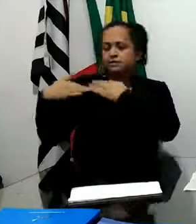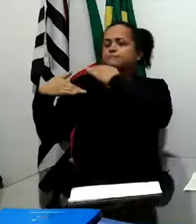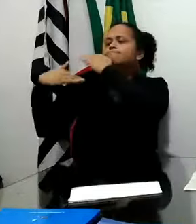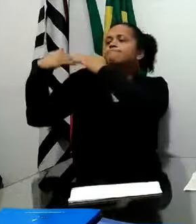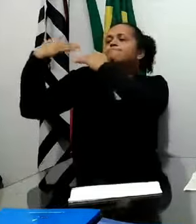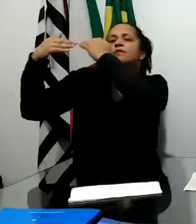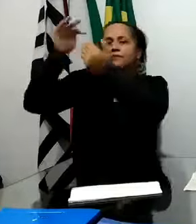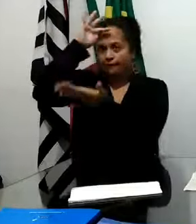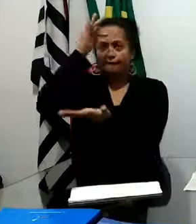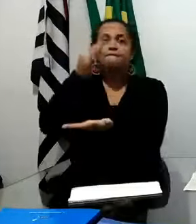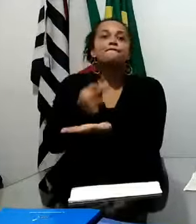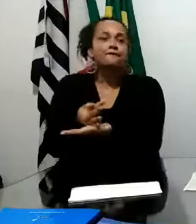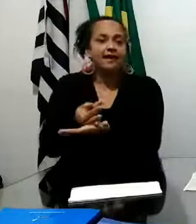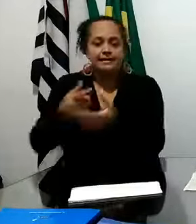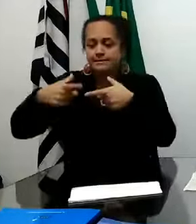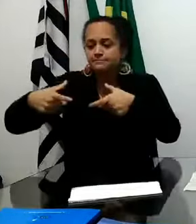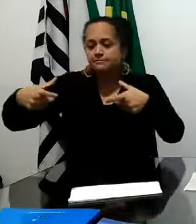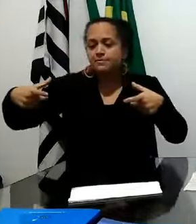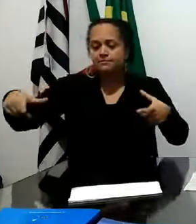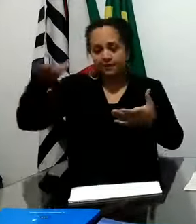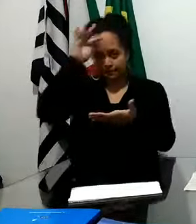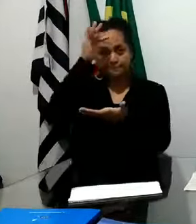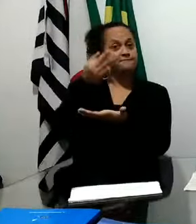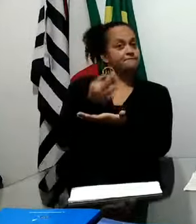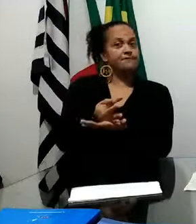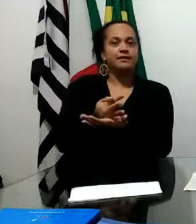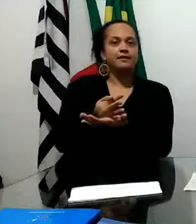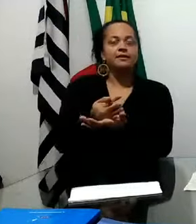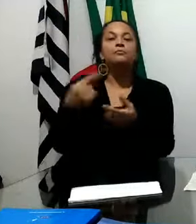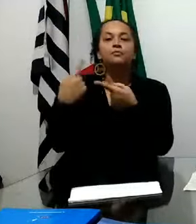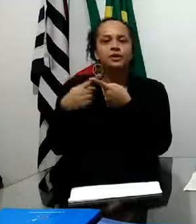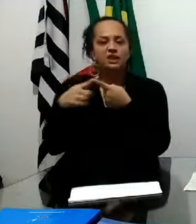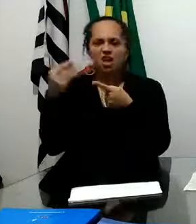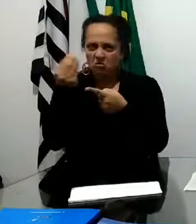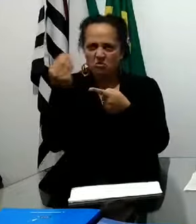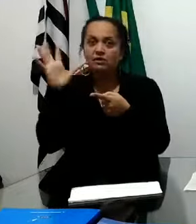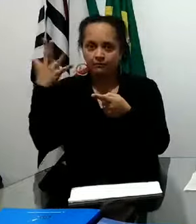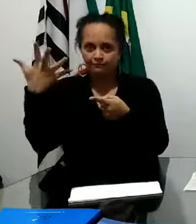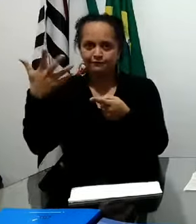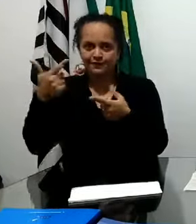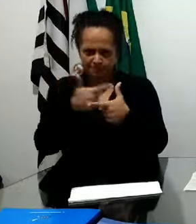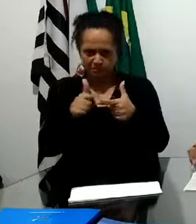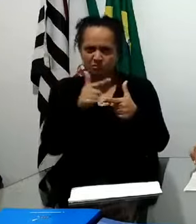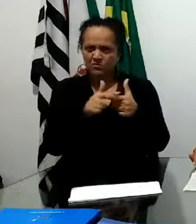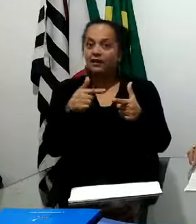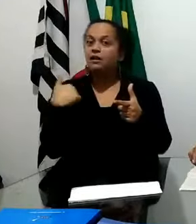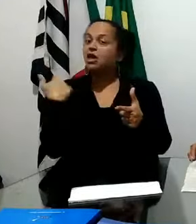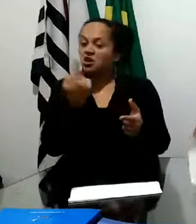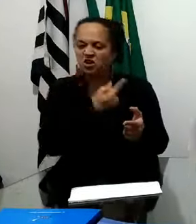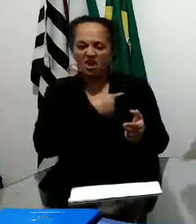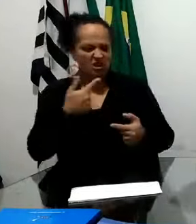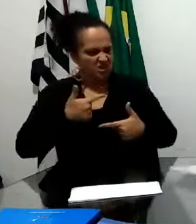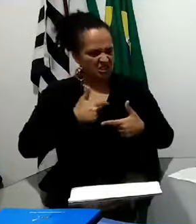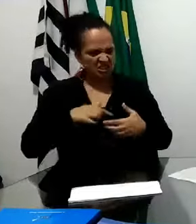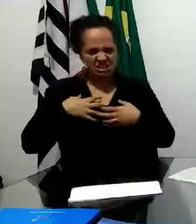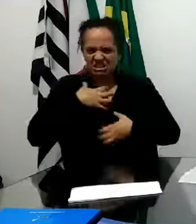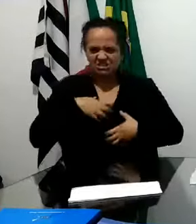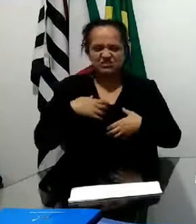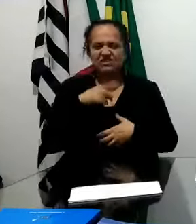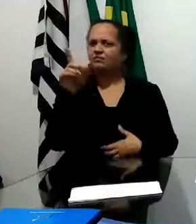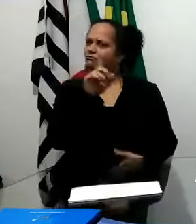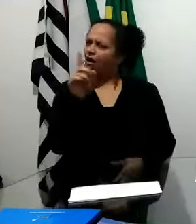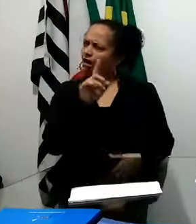nesses atributos de Deus, para que quando as adversidades venham, a gente não se aflija. Amém? Olha, eu quero também falar um